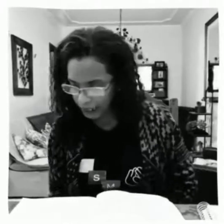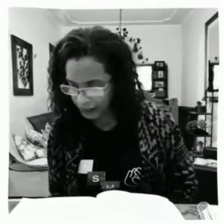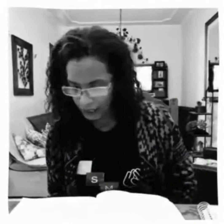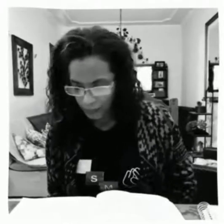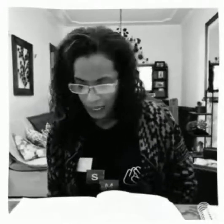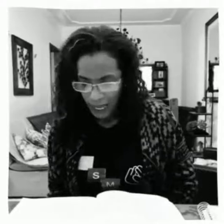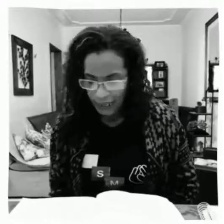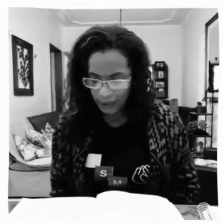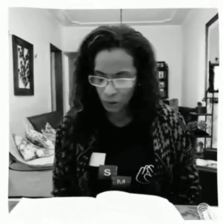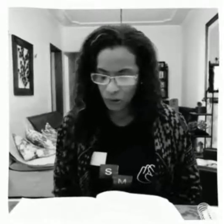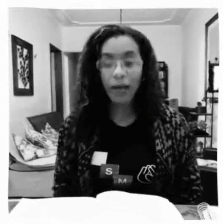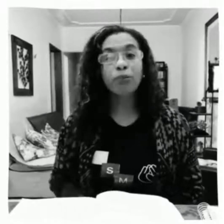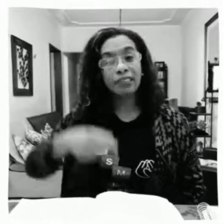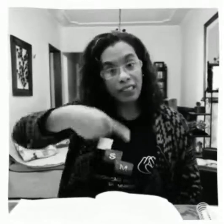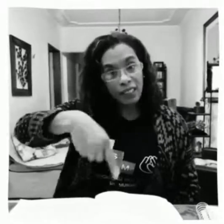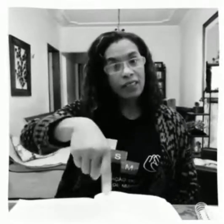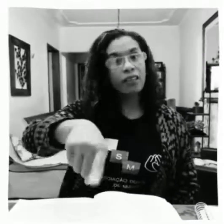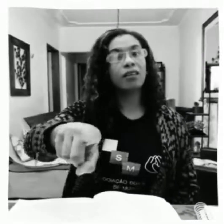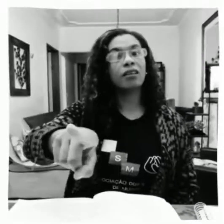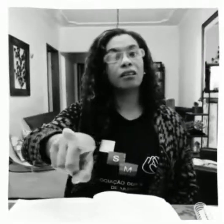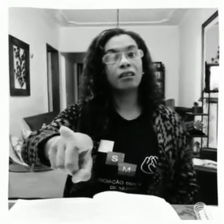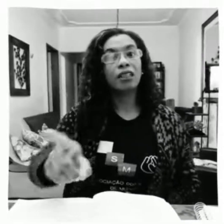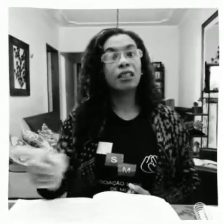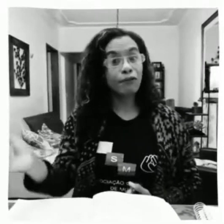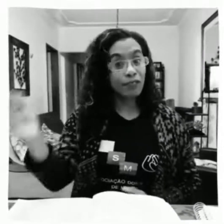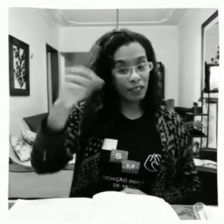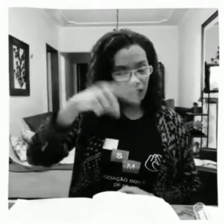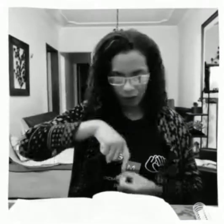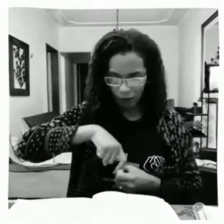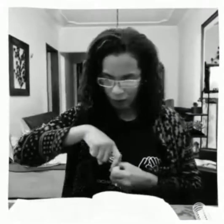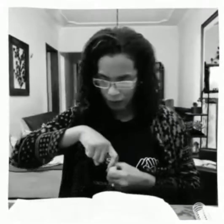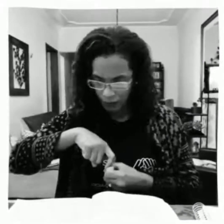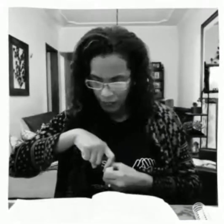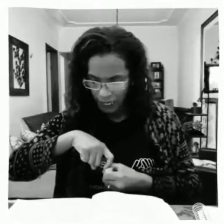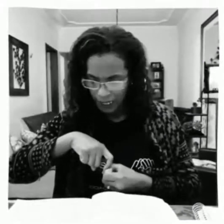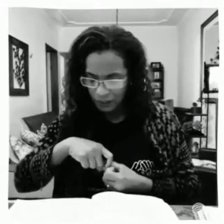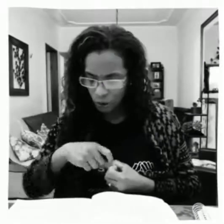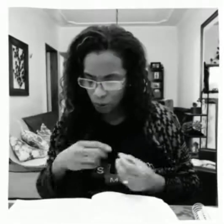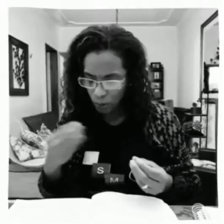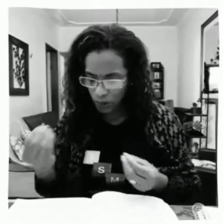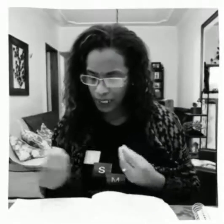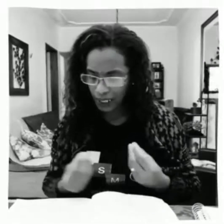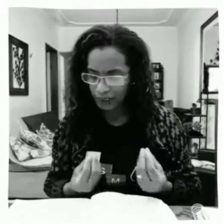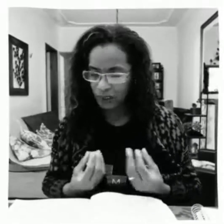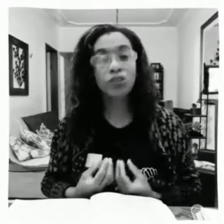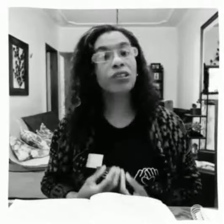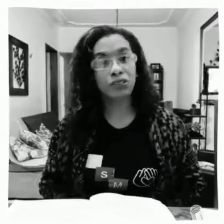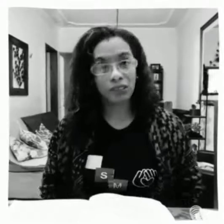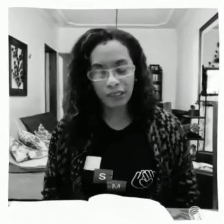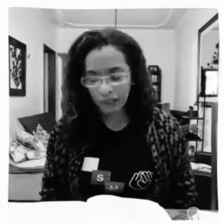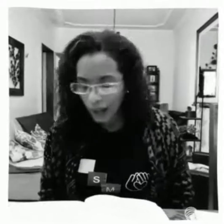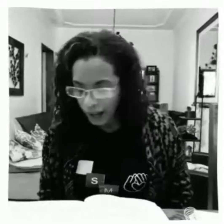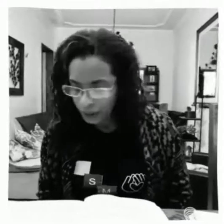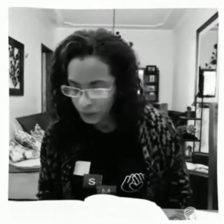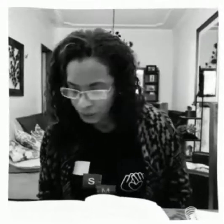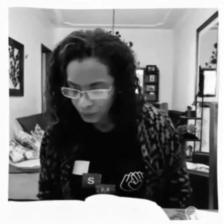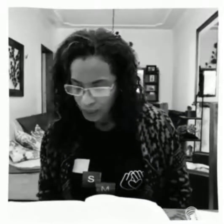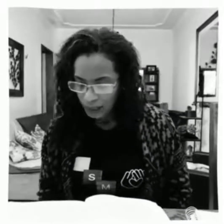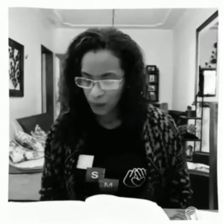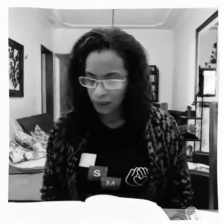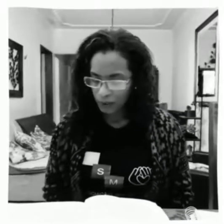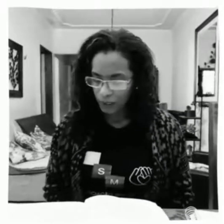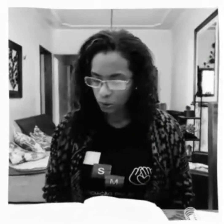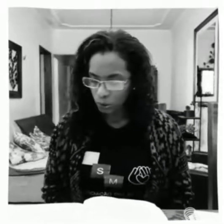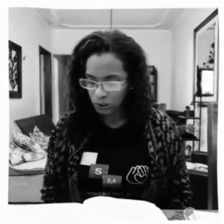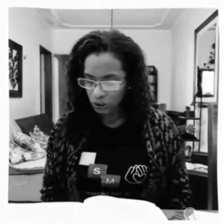para trás. Assim, os verbos ir e vir se opõem em relação à direcionalidade.